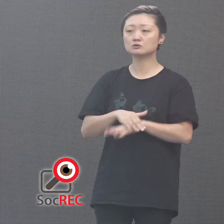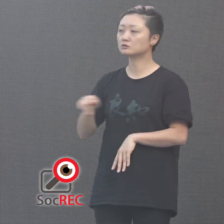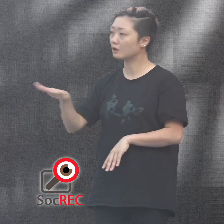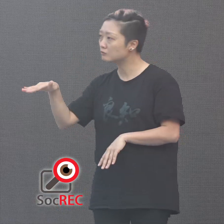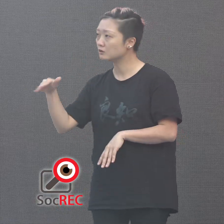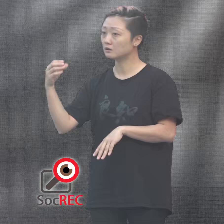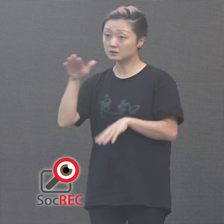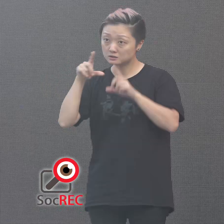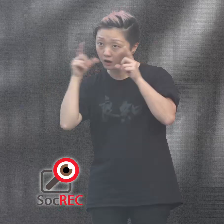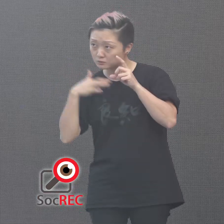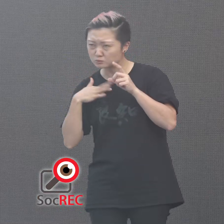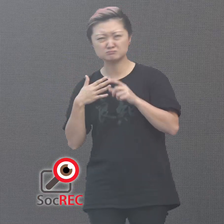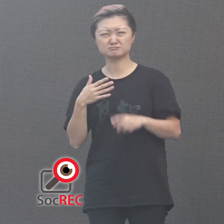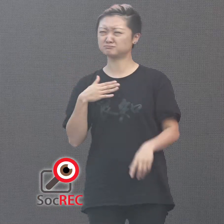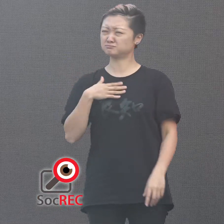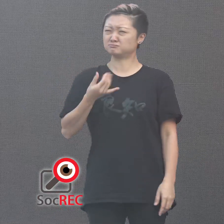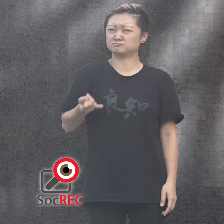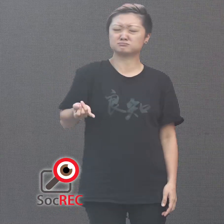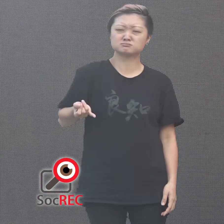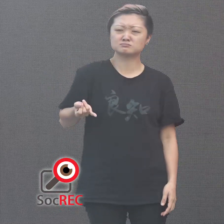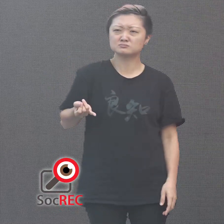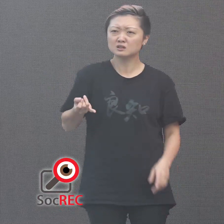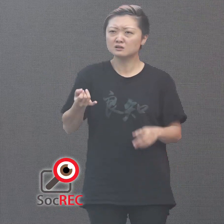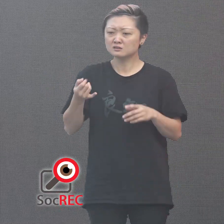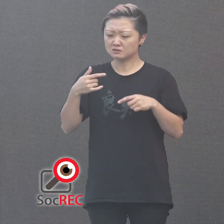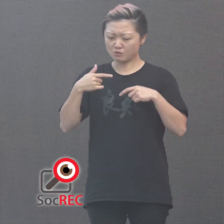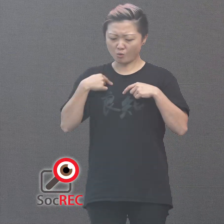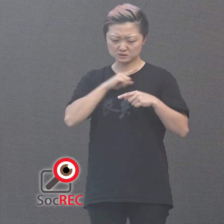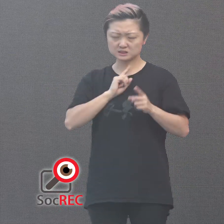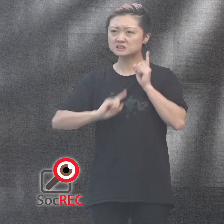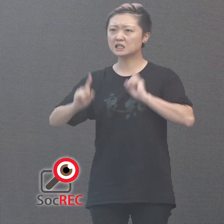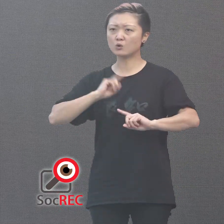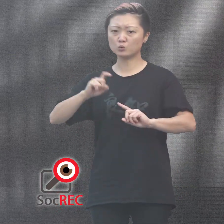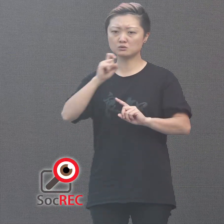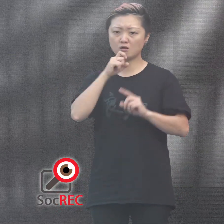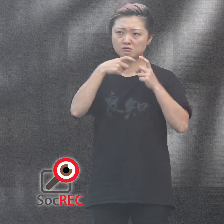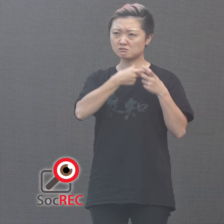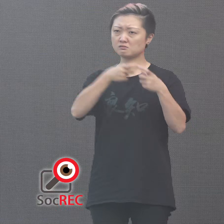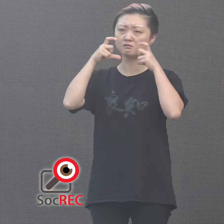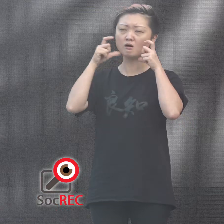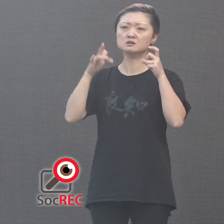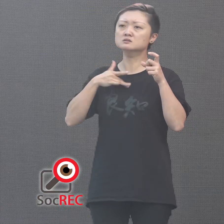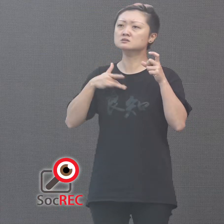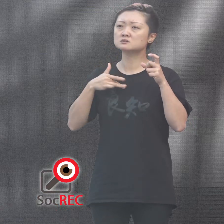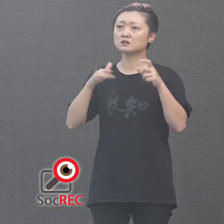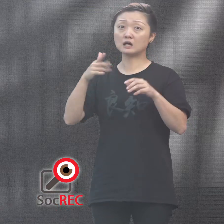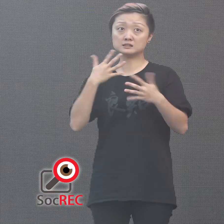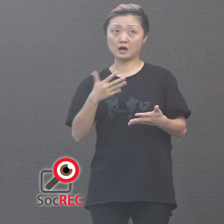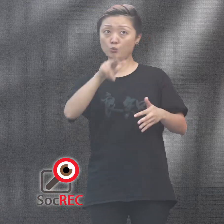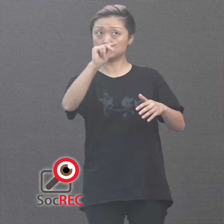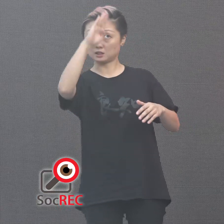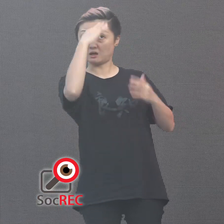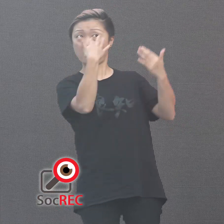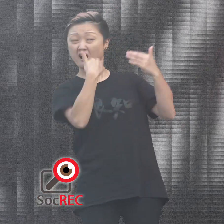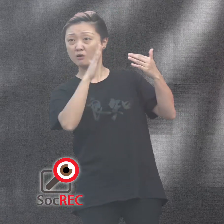咗啦。咁所以咧，喺呢度我都希望無論我哋嘅工作係喺聯合國得到點